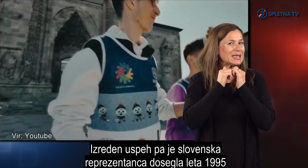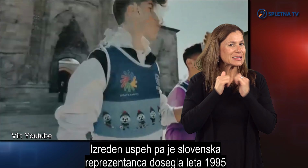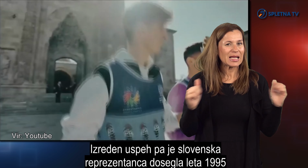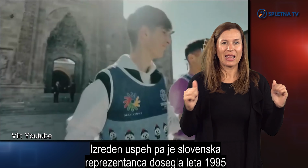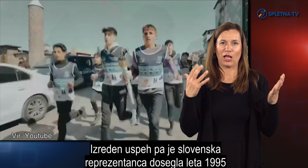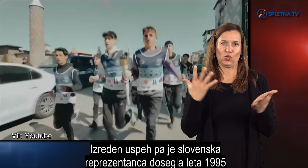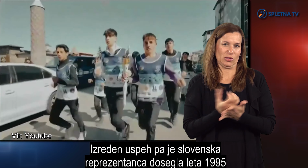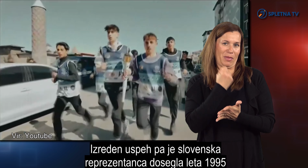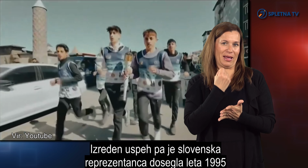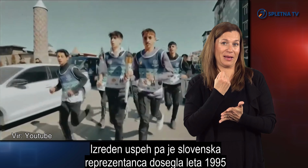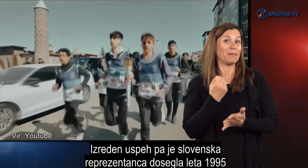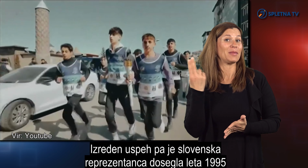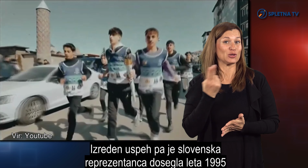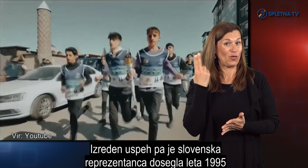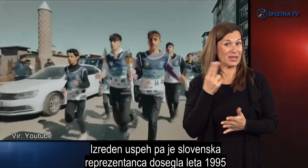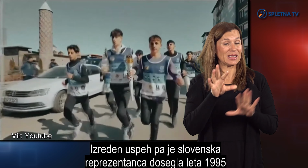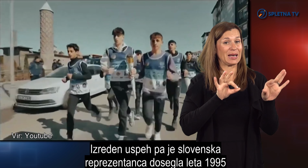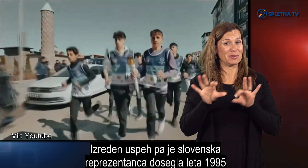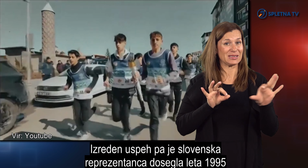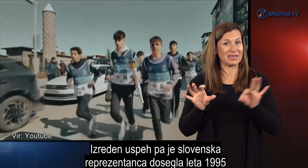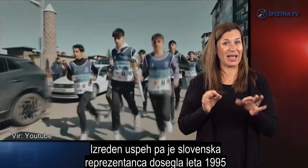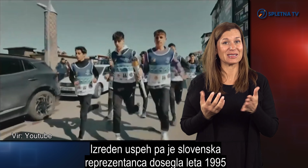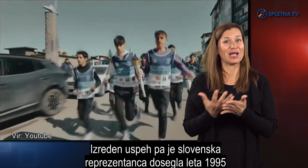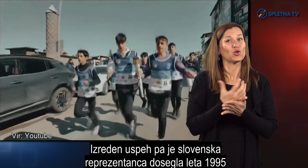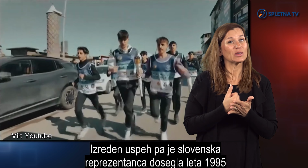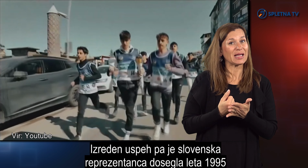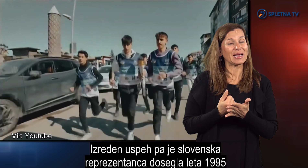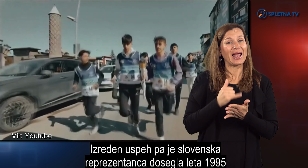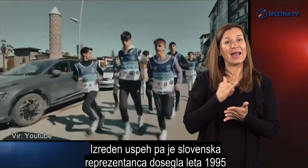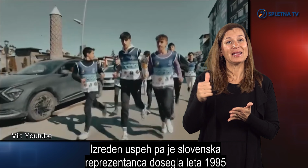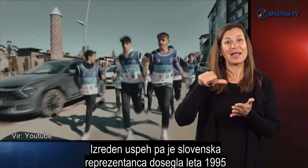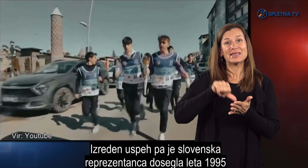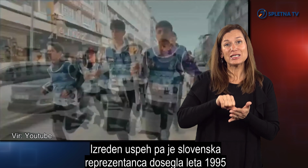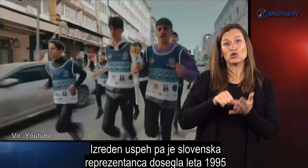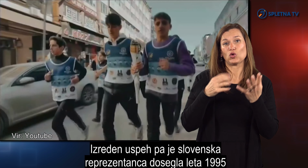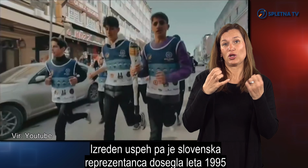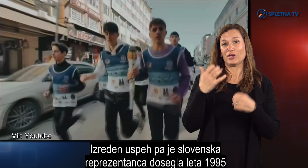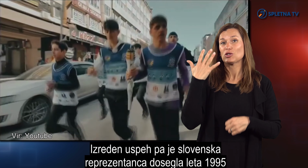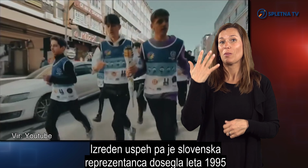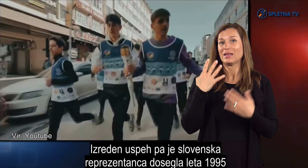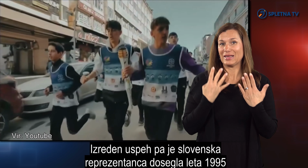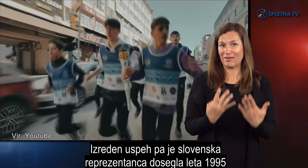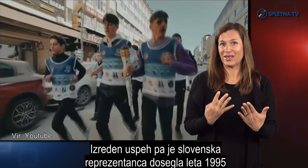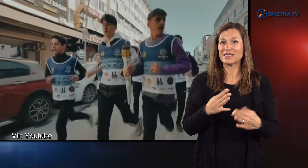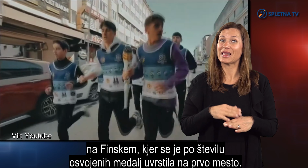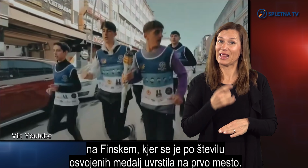Izreden uspeh pa je slovenska reprezentanca dosegla leta 1995 na Finskem, kjer se je po številu osvojenih